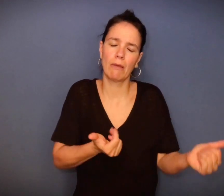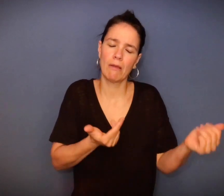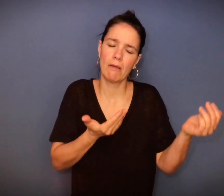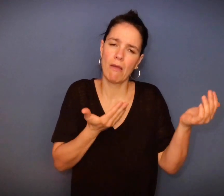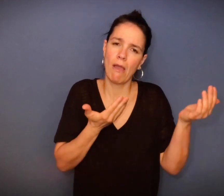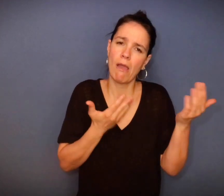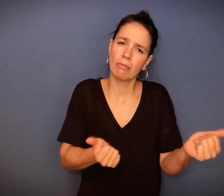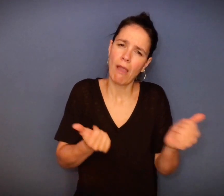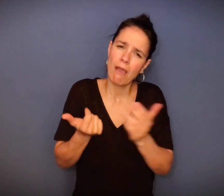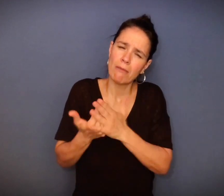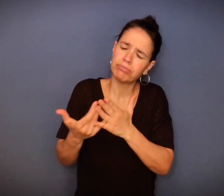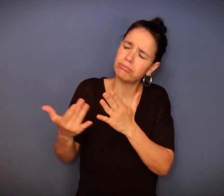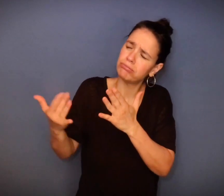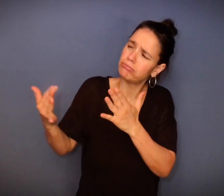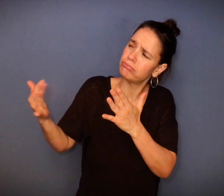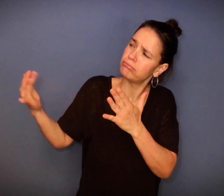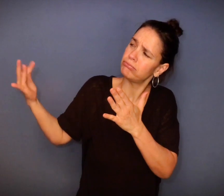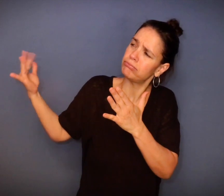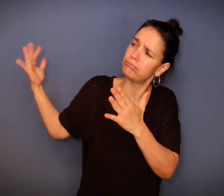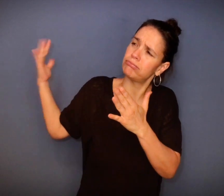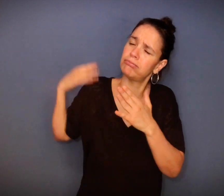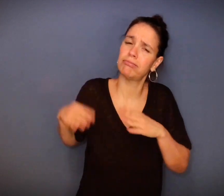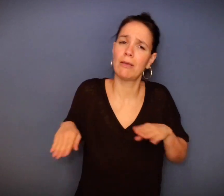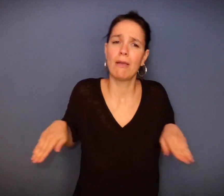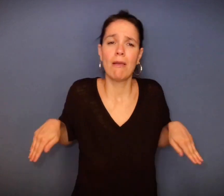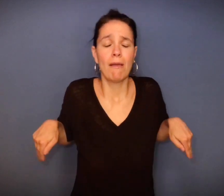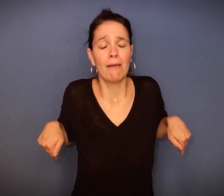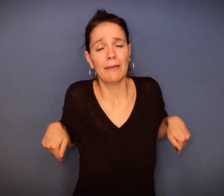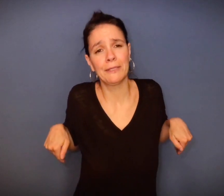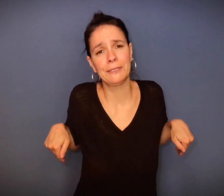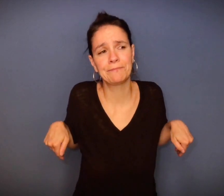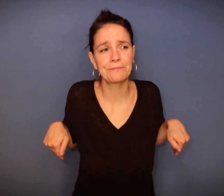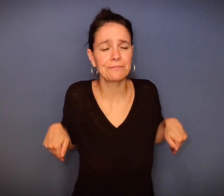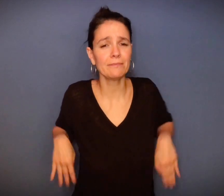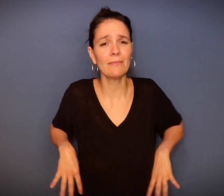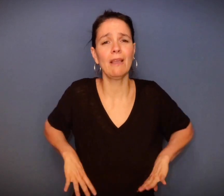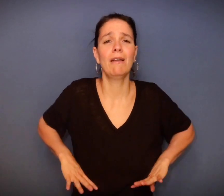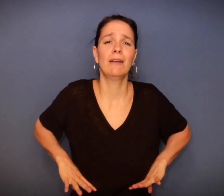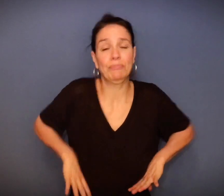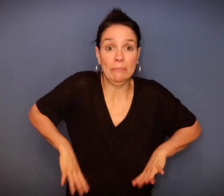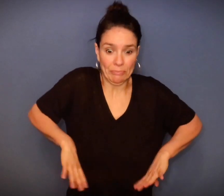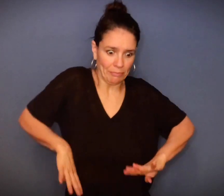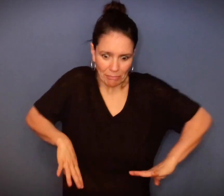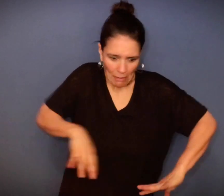Pourtant, elle commençait à en avoir assez, car cela durait depuis quelque temps